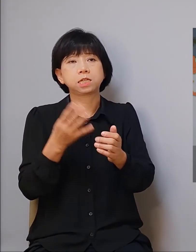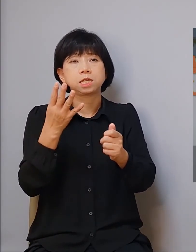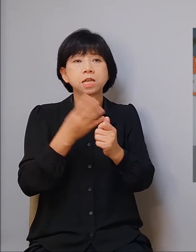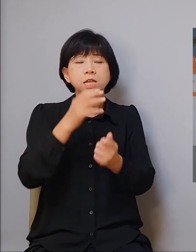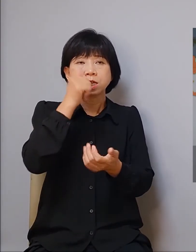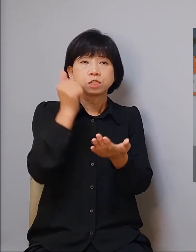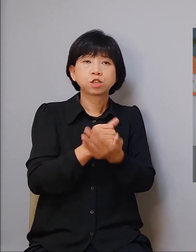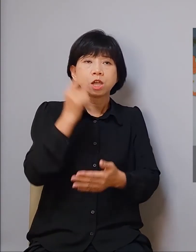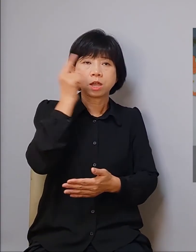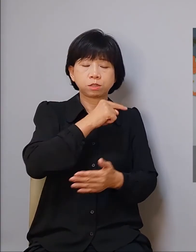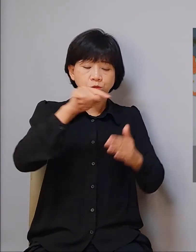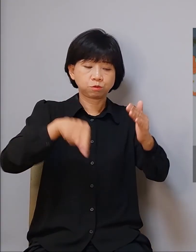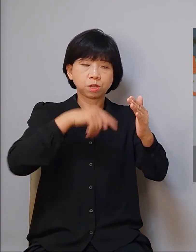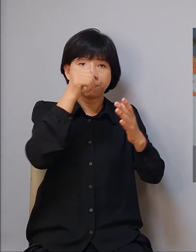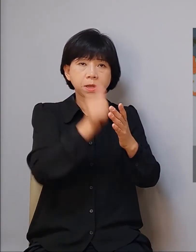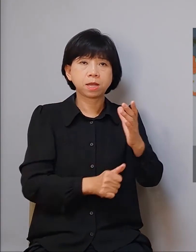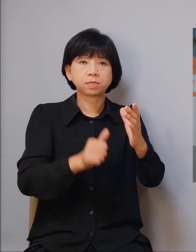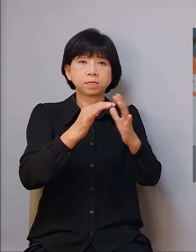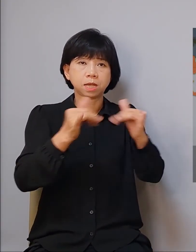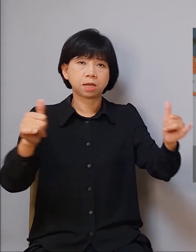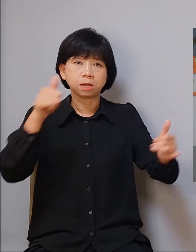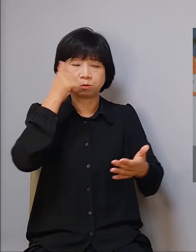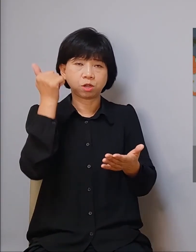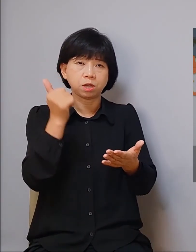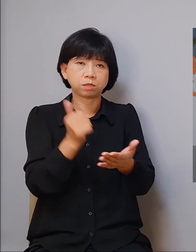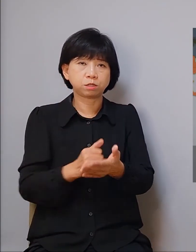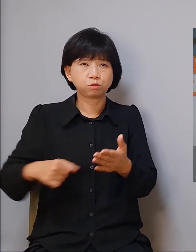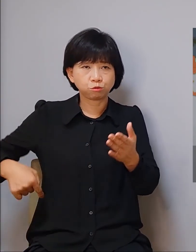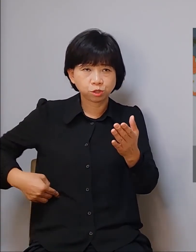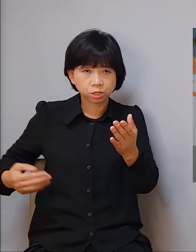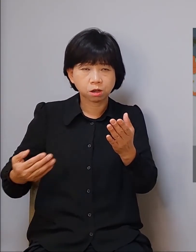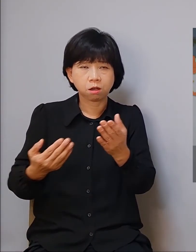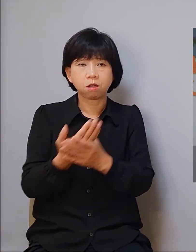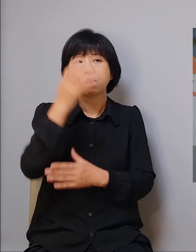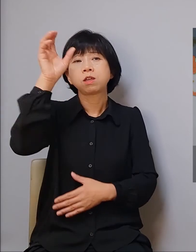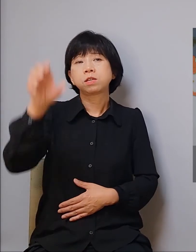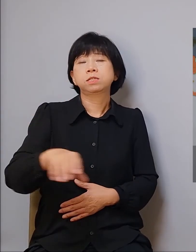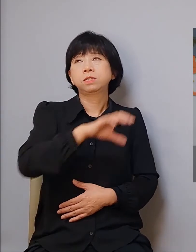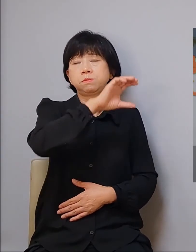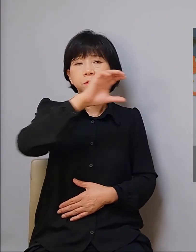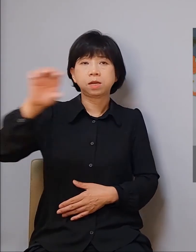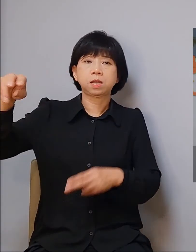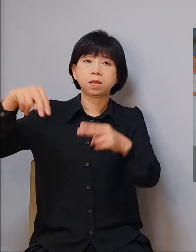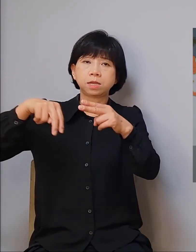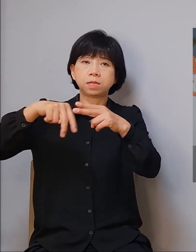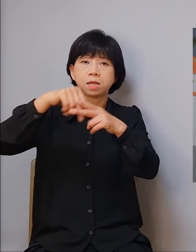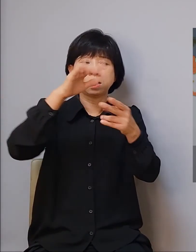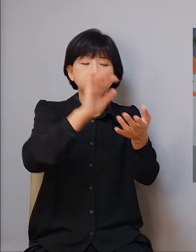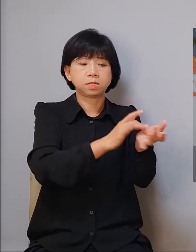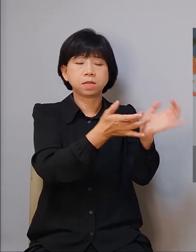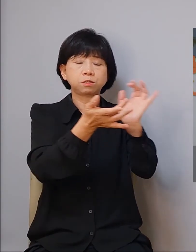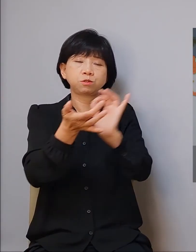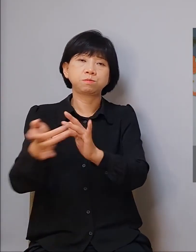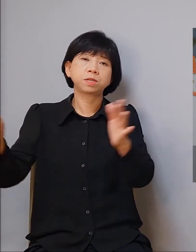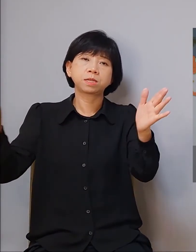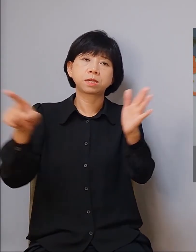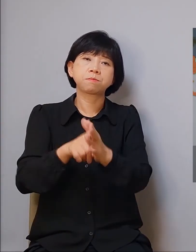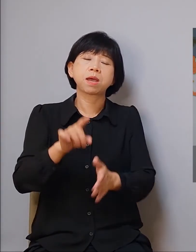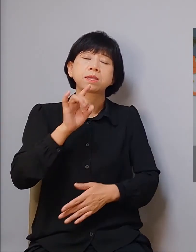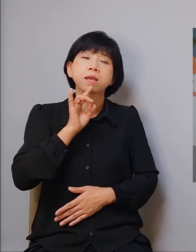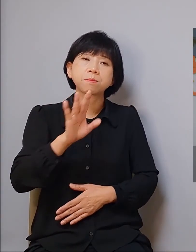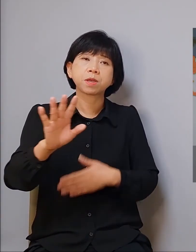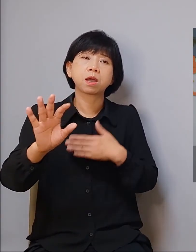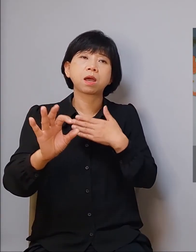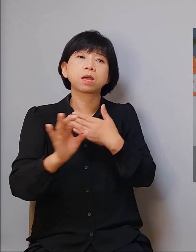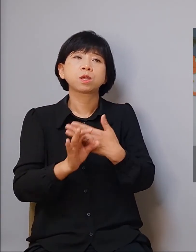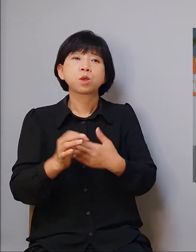울리기까지 죄악 중에 빠진 사람 죄를 뉘우쳐 십자가에 달린 예수